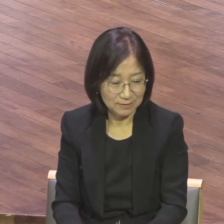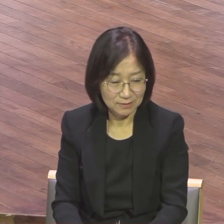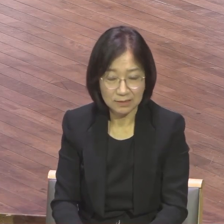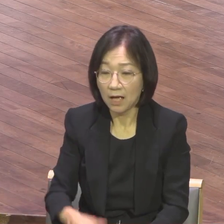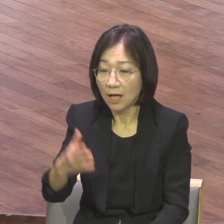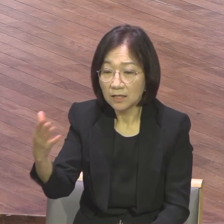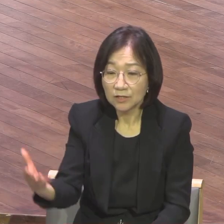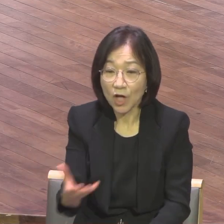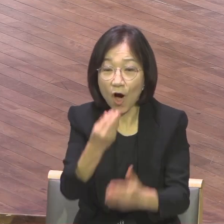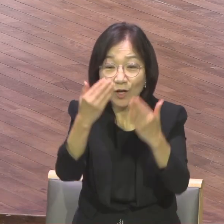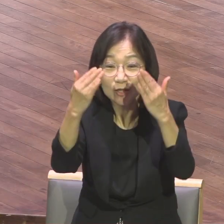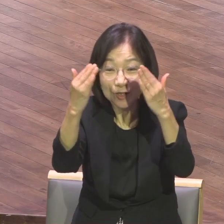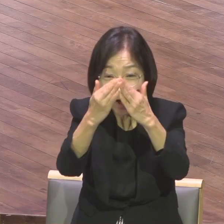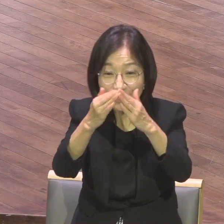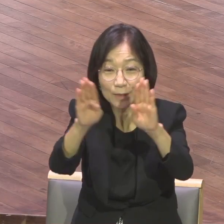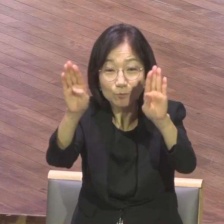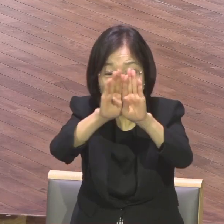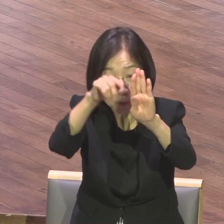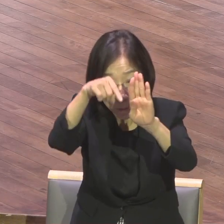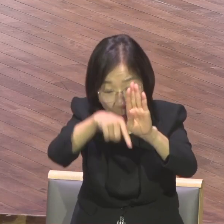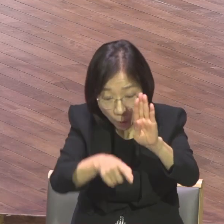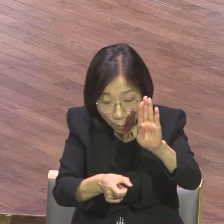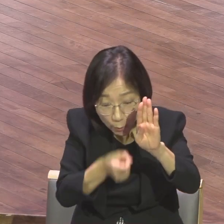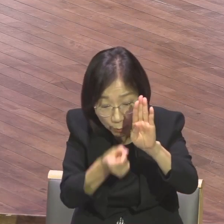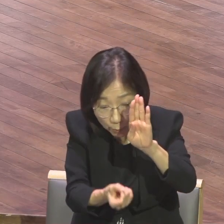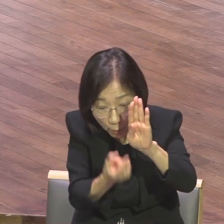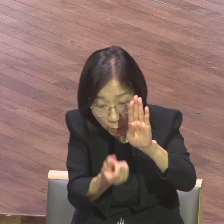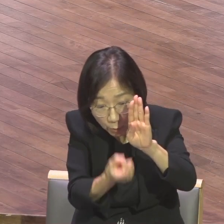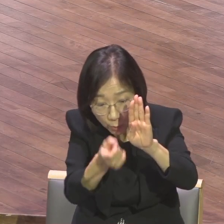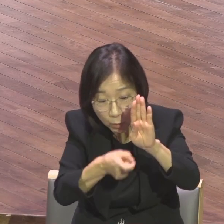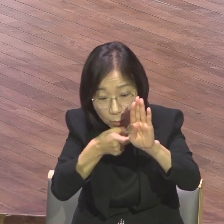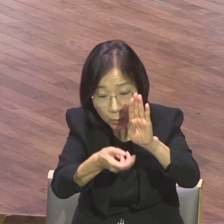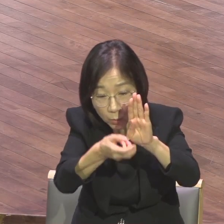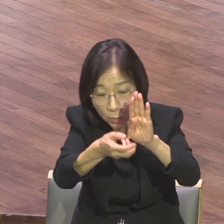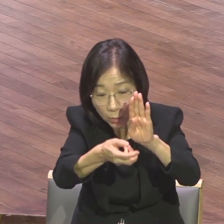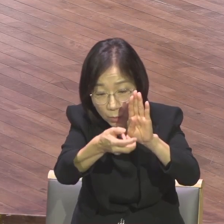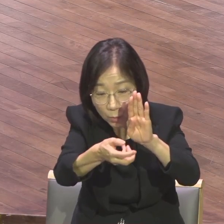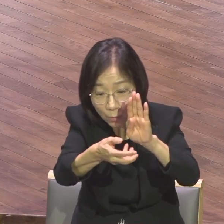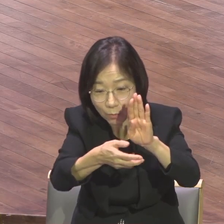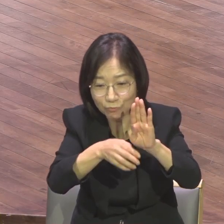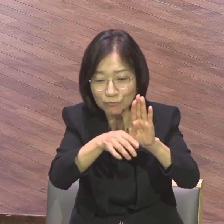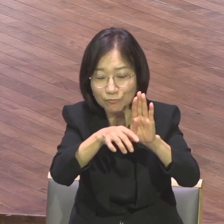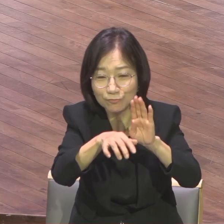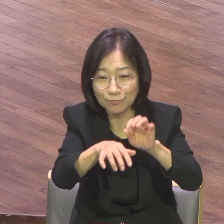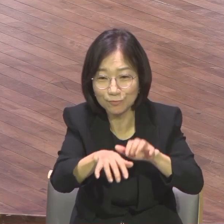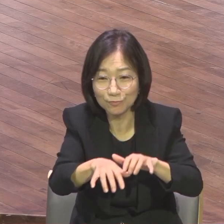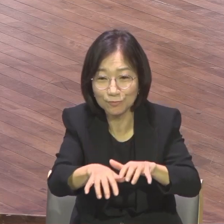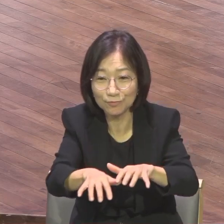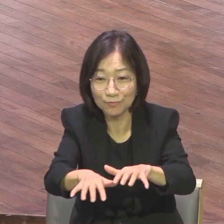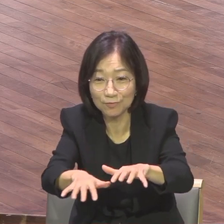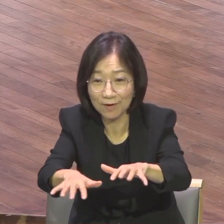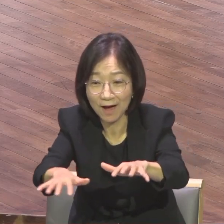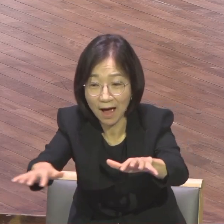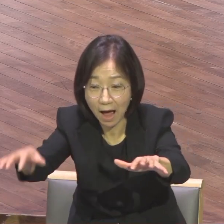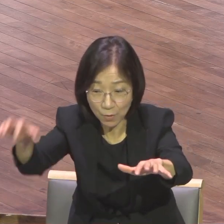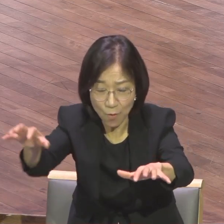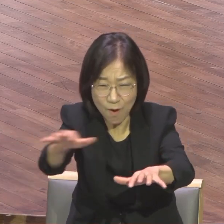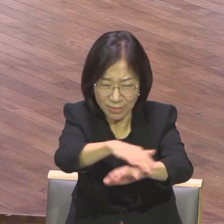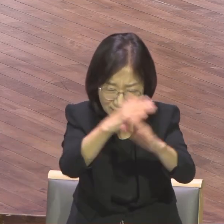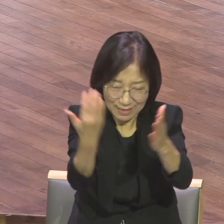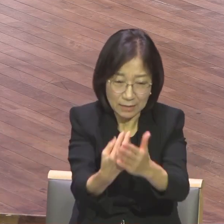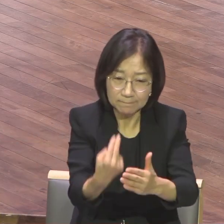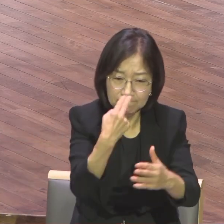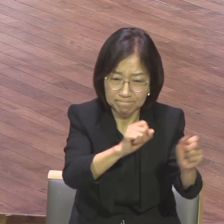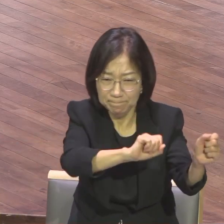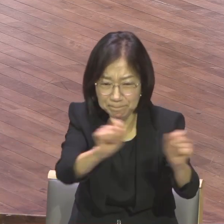성전 문지방에서 흘러나오는 생명수가 모여 가는 곳마다 생명을 살려내는 역사가